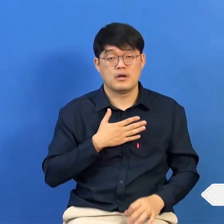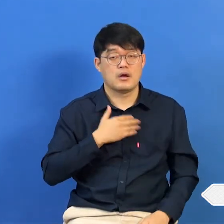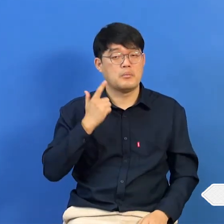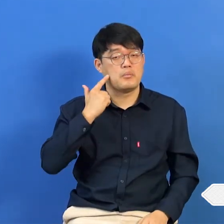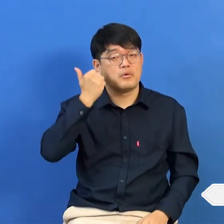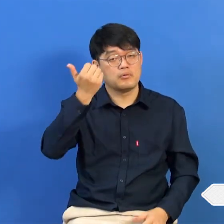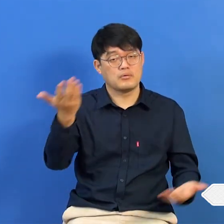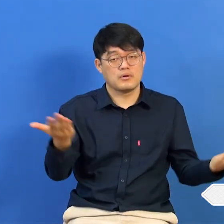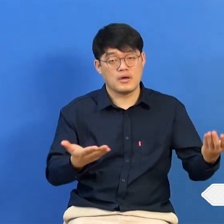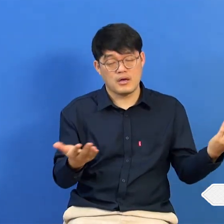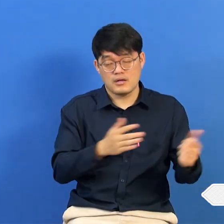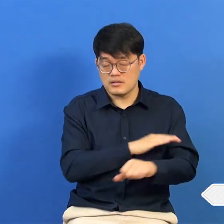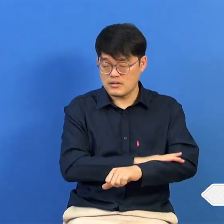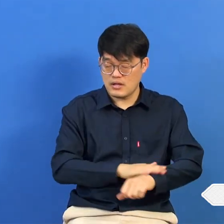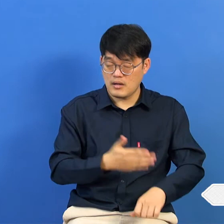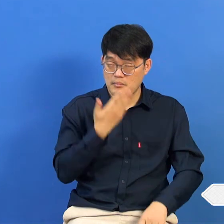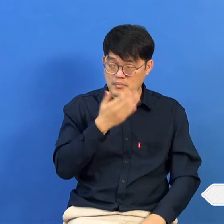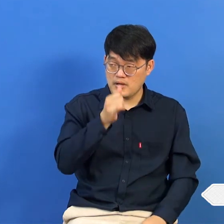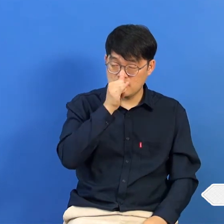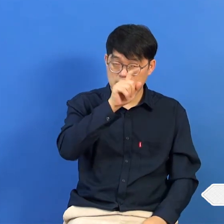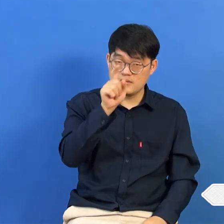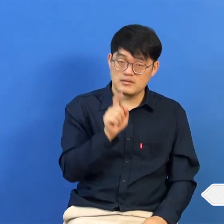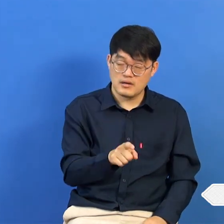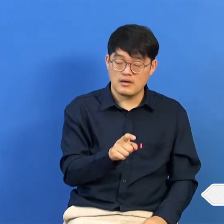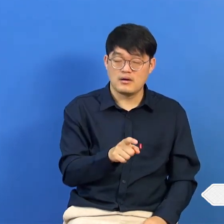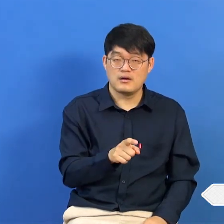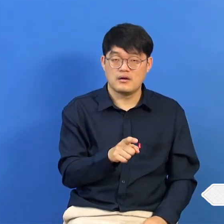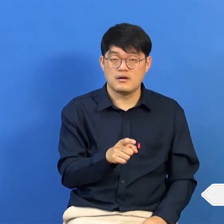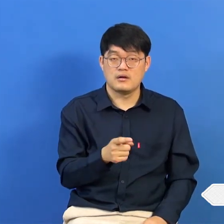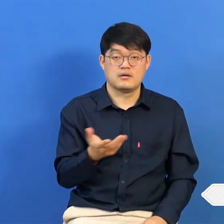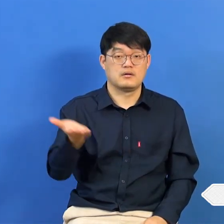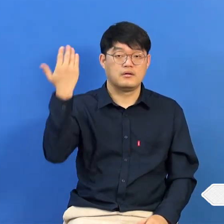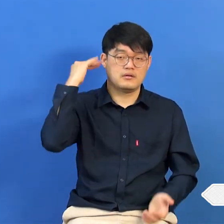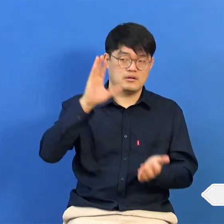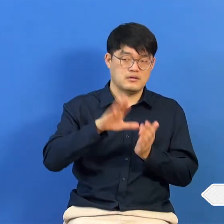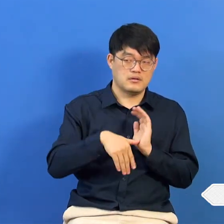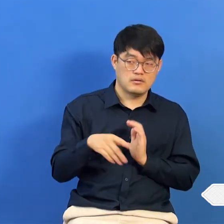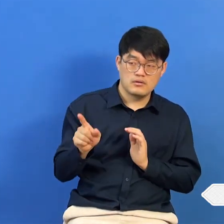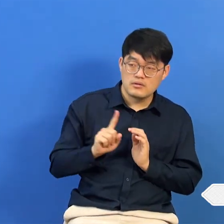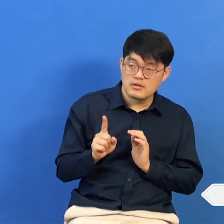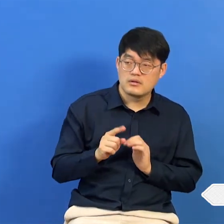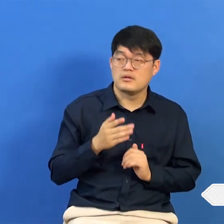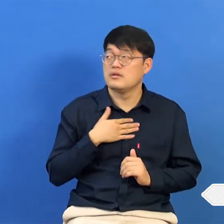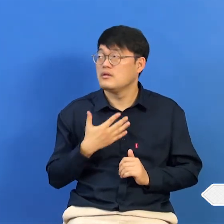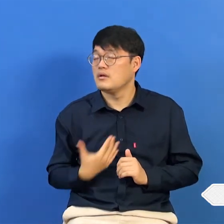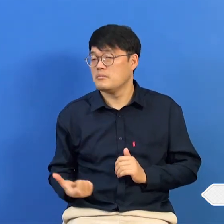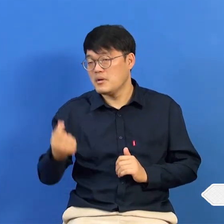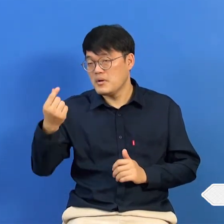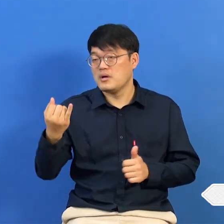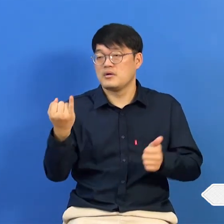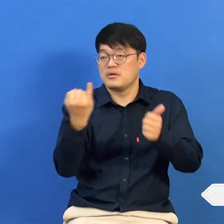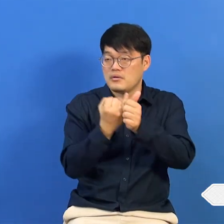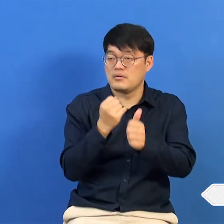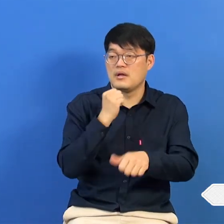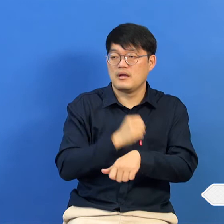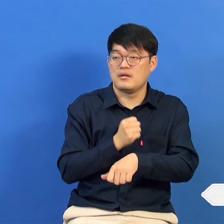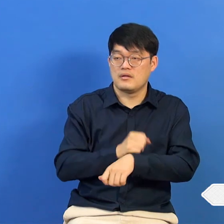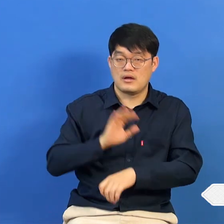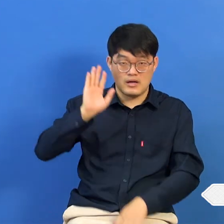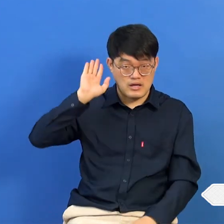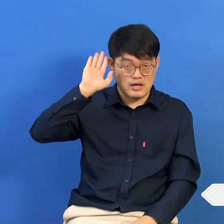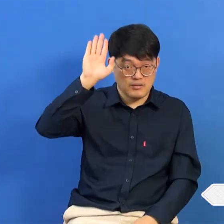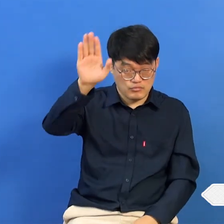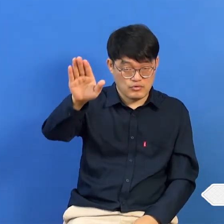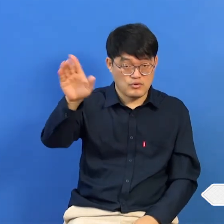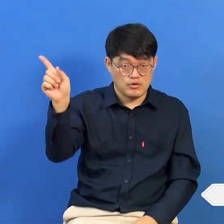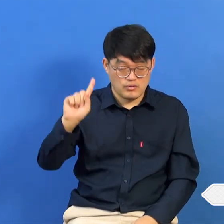있었을까? 그래서 아찔하죠. 그때는 저는 어떻게 하든지 좀 결혼을 해서 앞으로 이 2세는